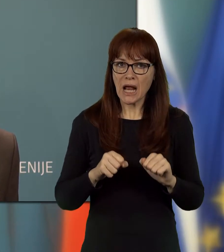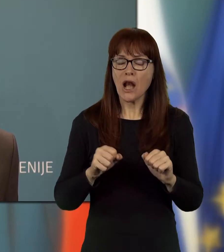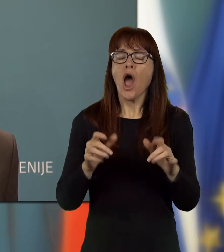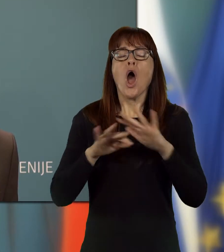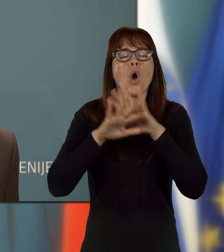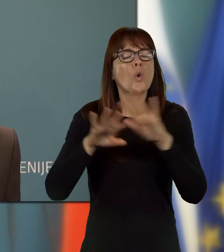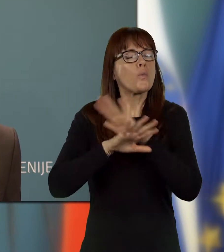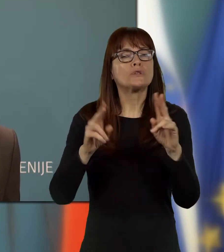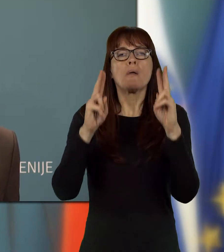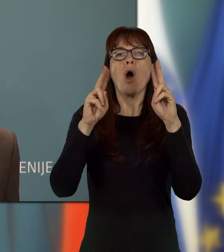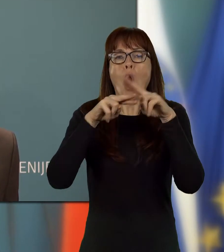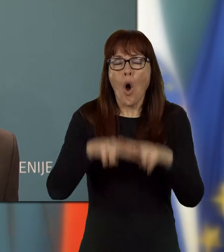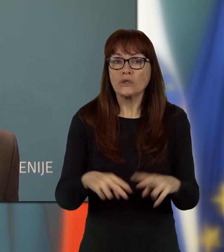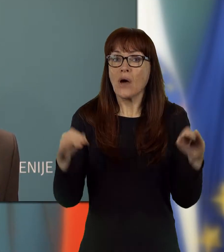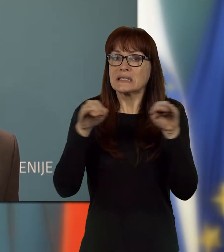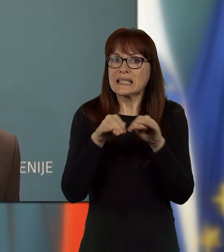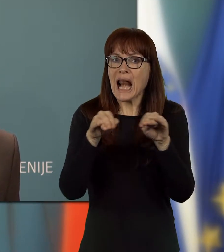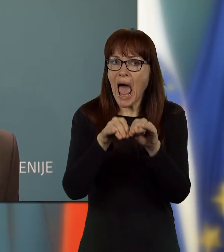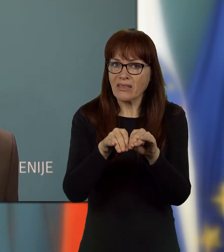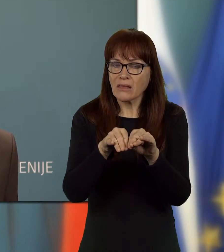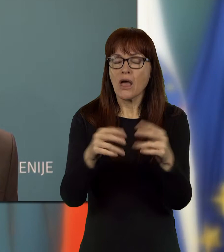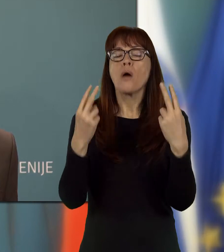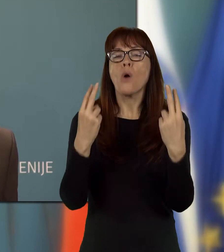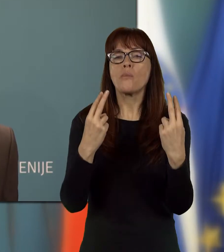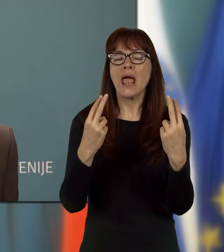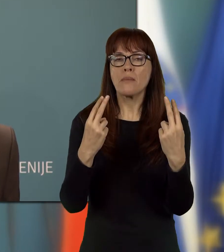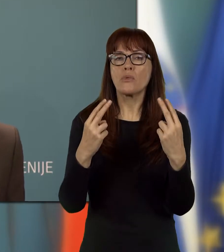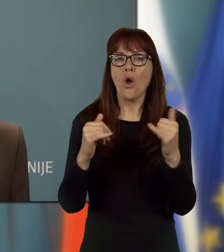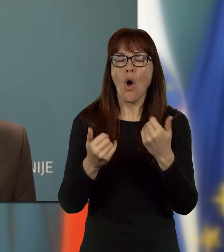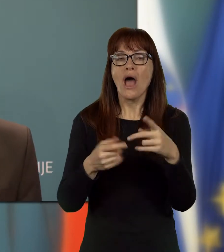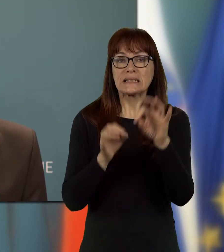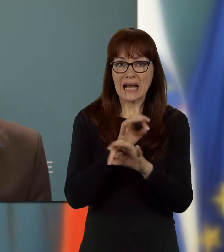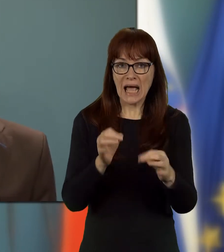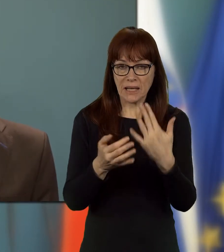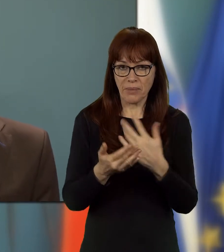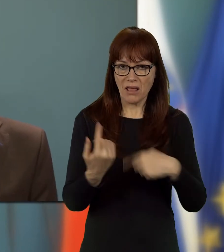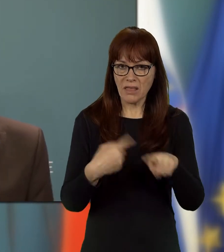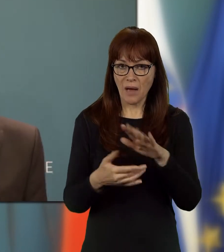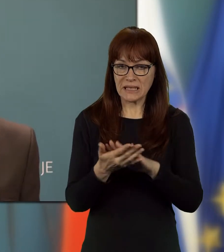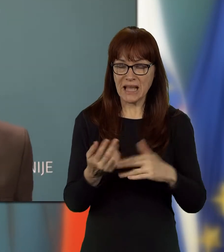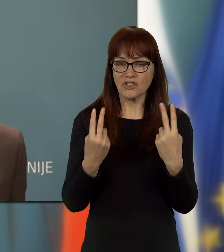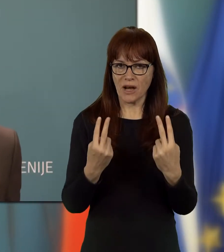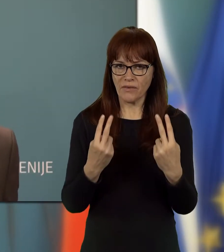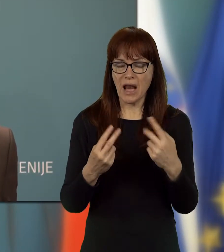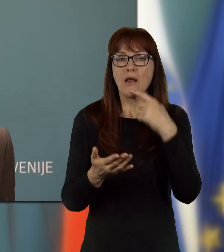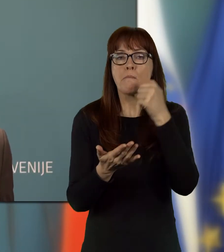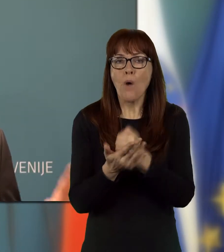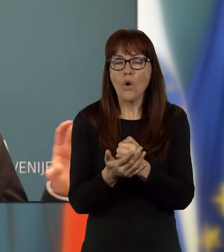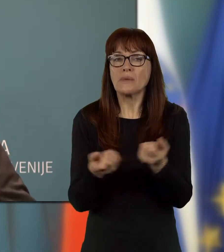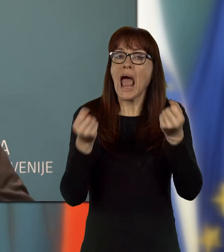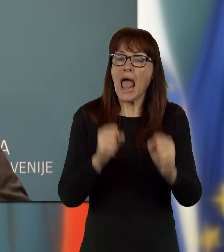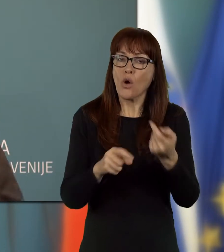ostal skladen. Pomembno se nam zdi, da v strategiji, ki je pred nami, ki je torej začela veljati, poudarjamo